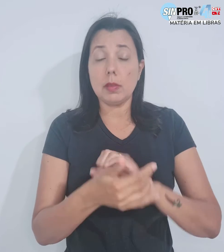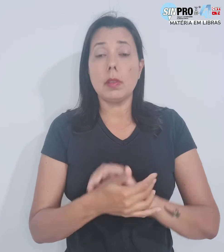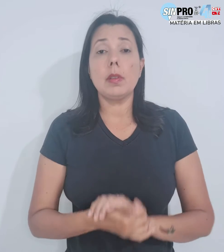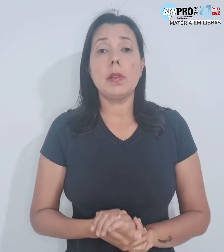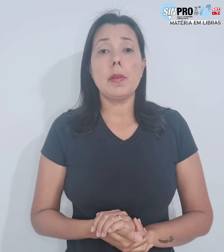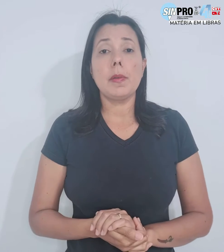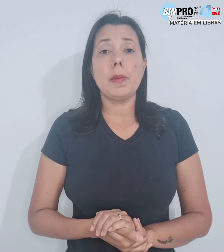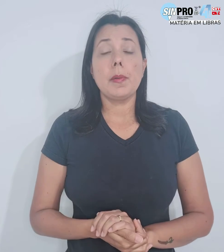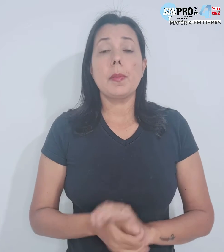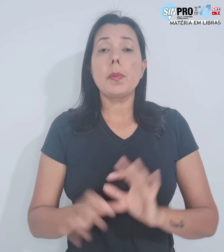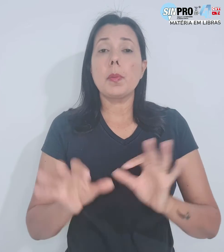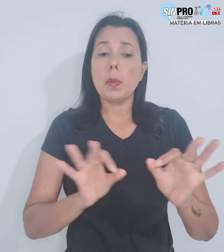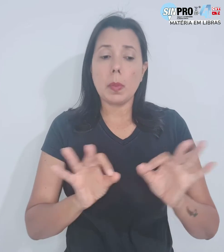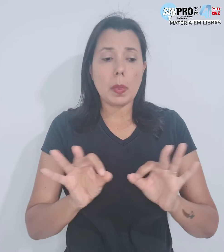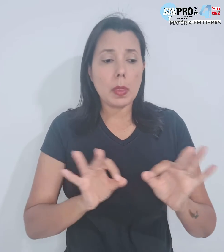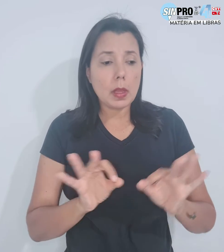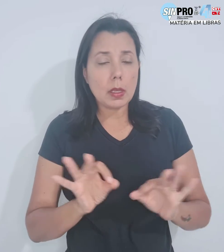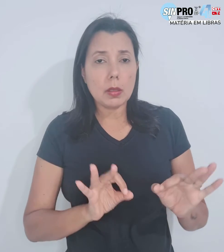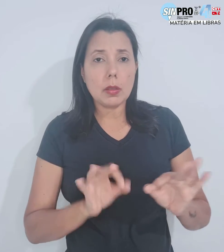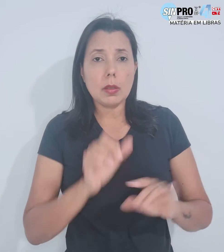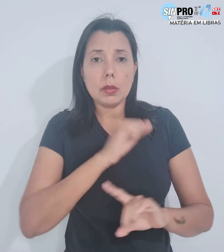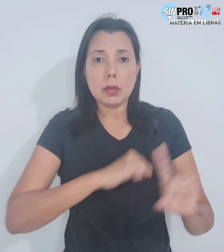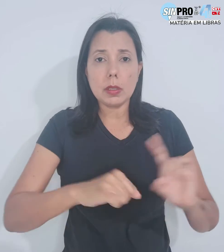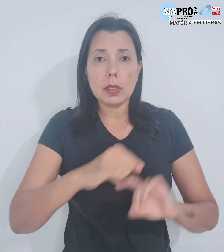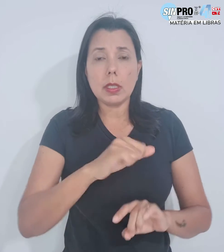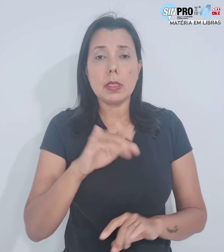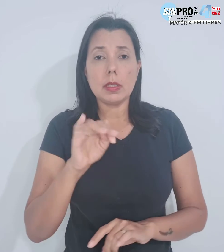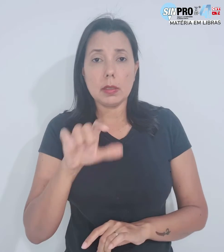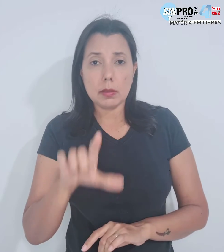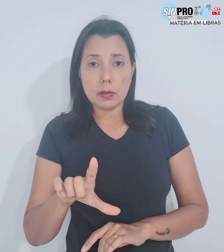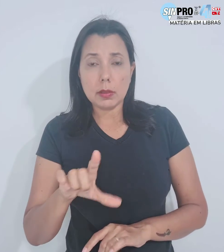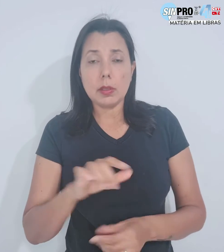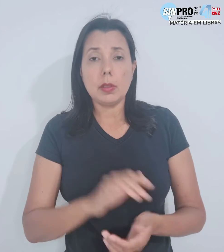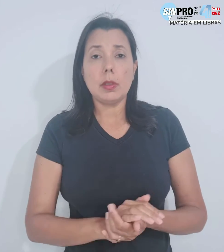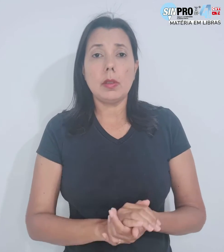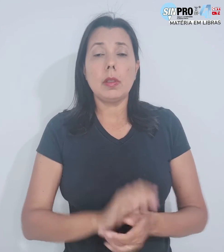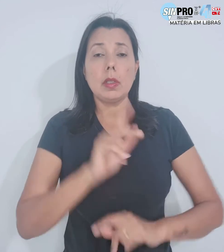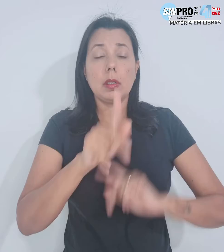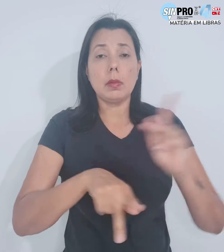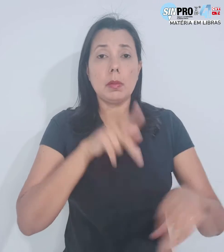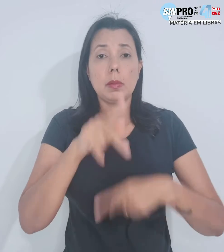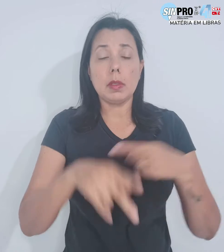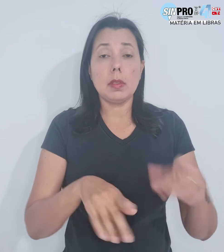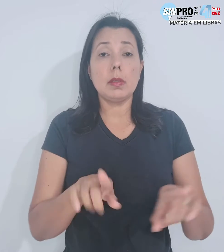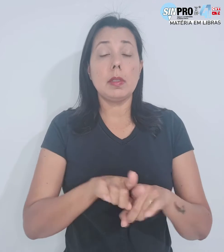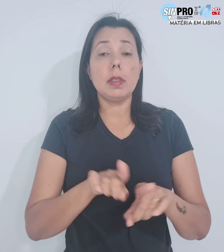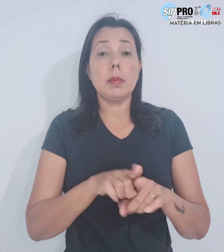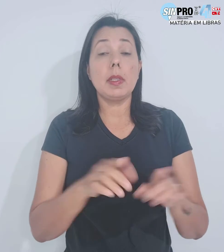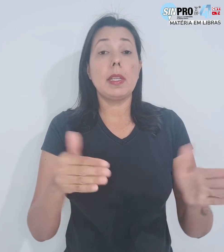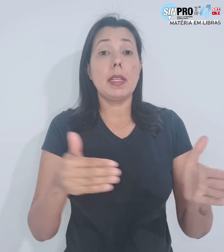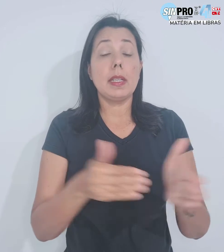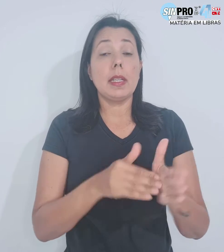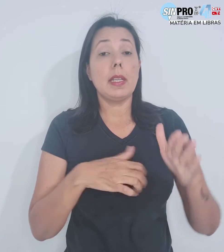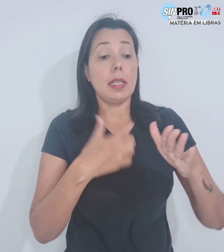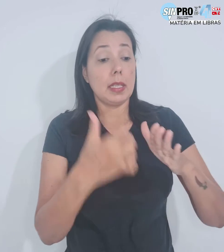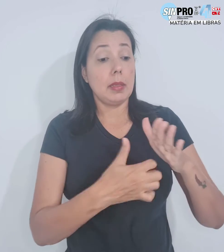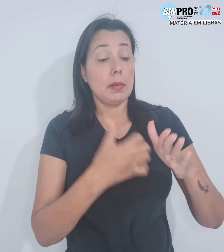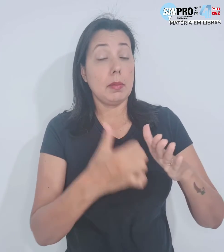-19, organizações da sociedade civil, a população e até empresas